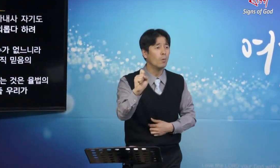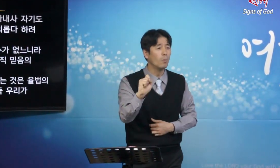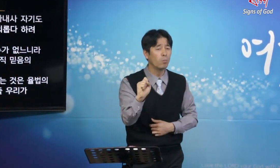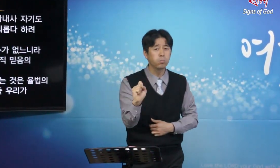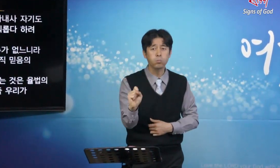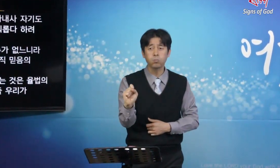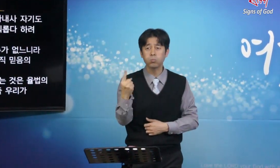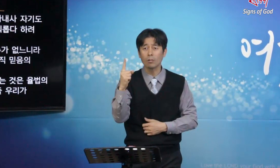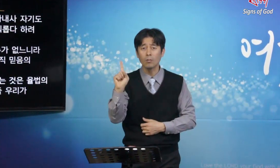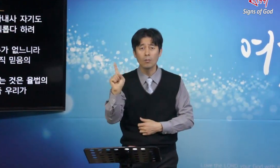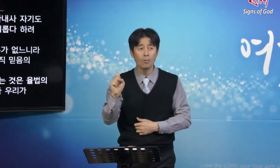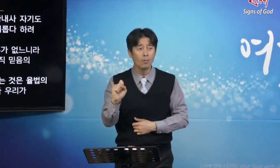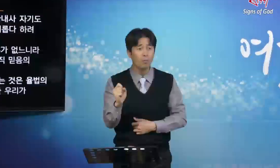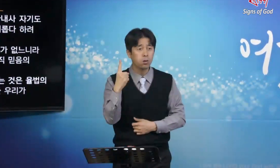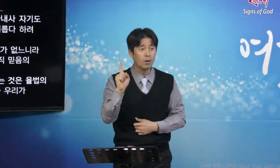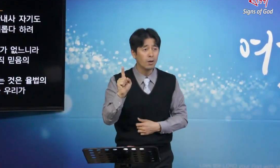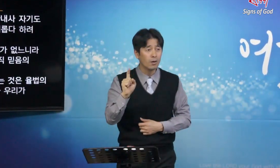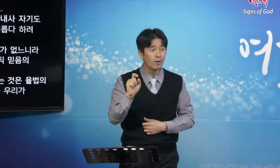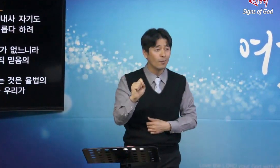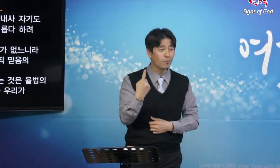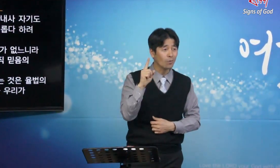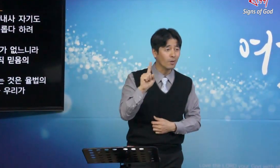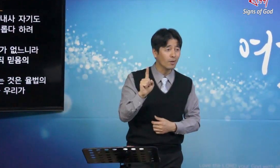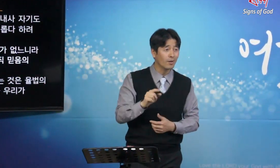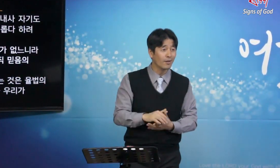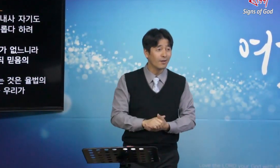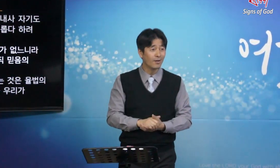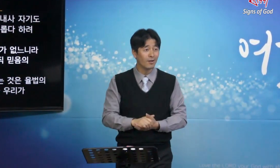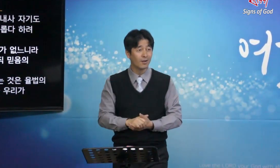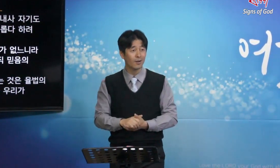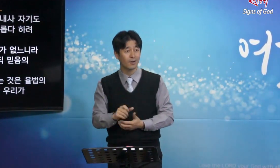농인의 하나님이 될 수 있는 그 원인은 무엇입니까?